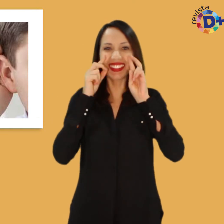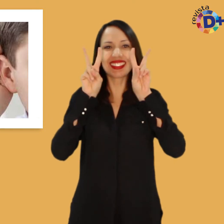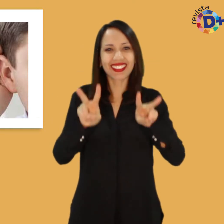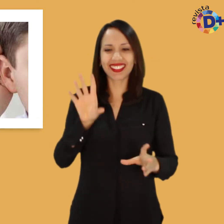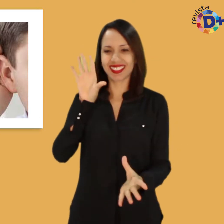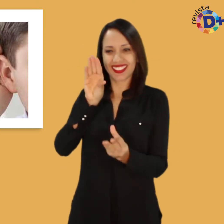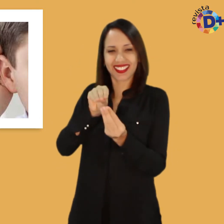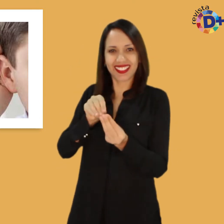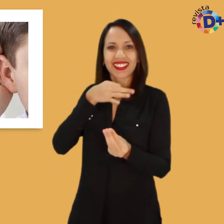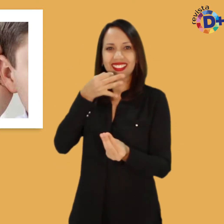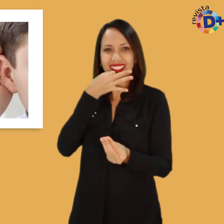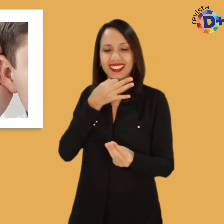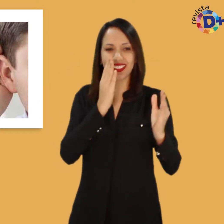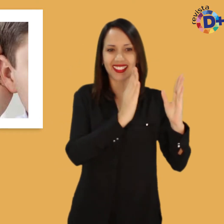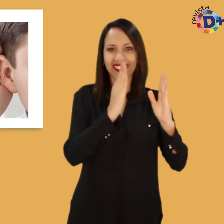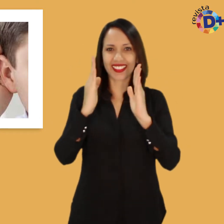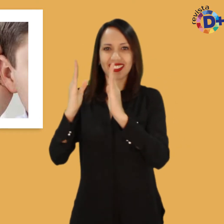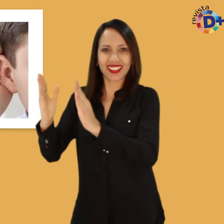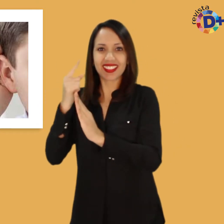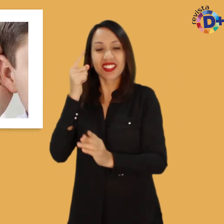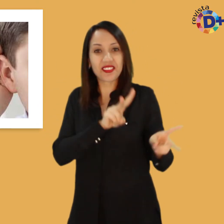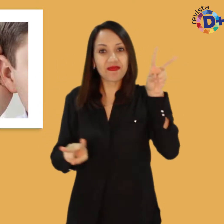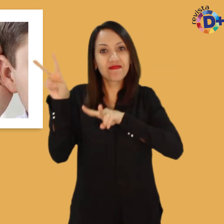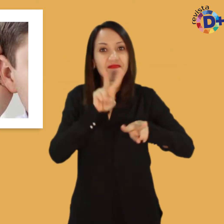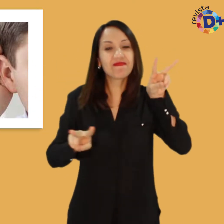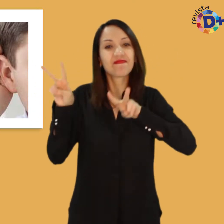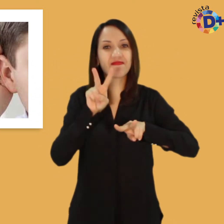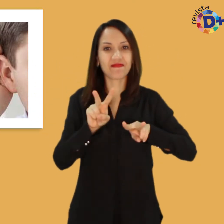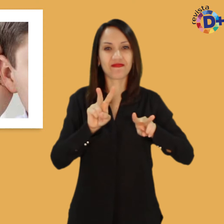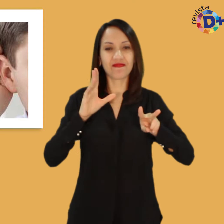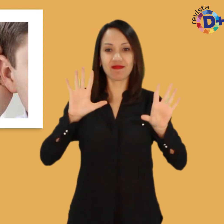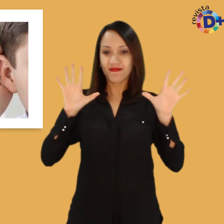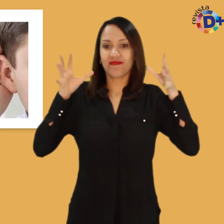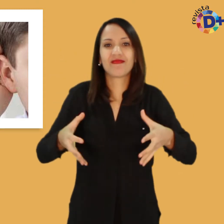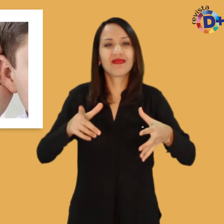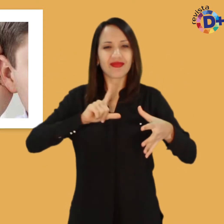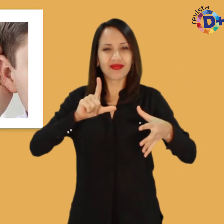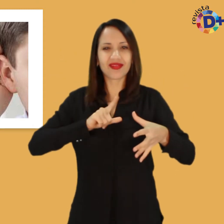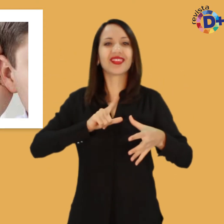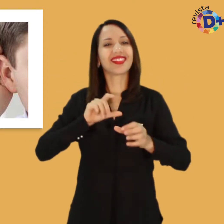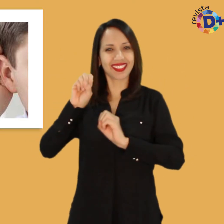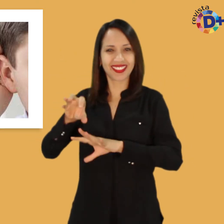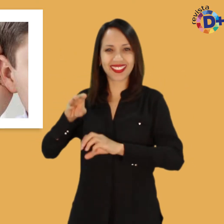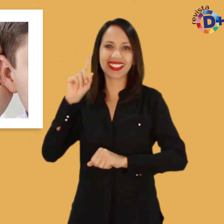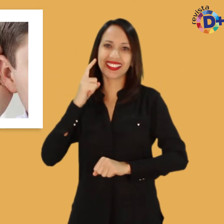a posição de cada uma dessas visões, com o consequente impacto na área da educação dos surdos.